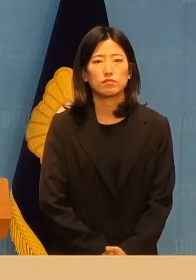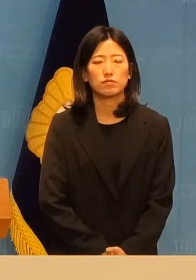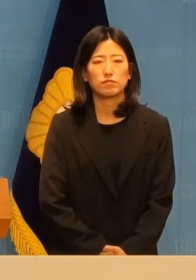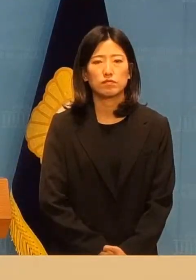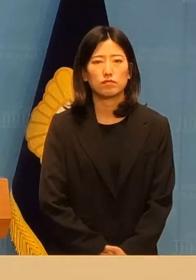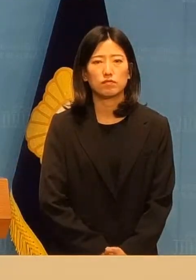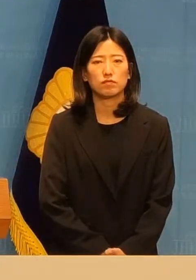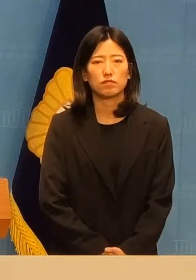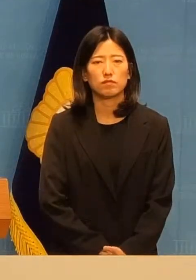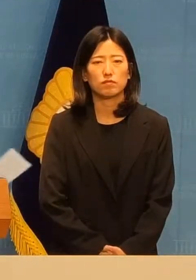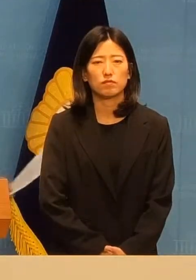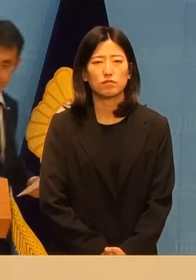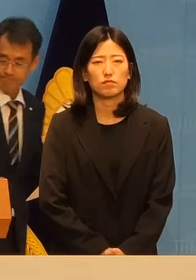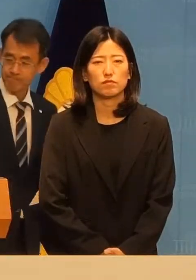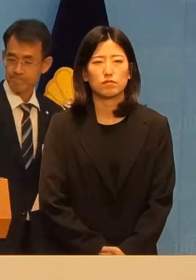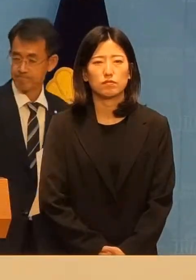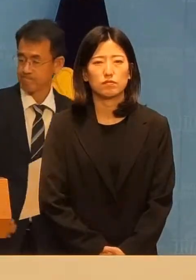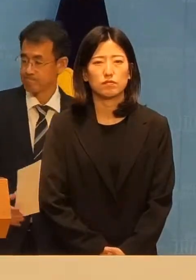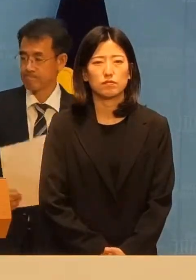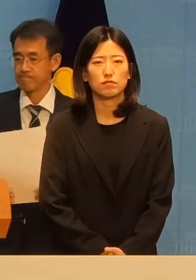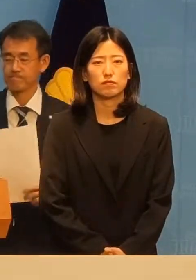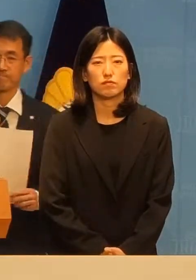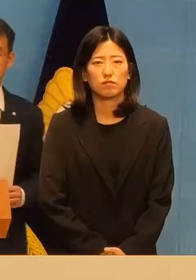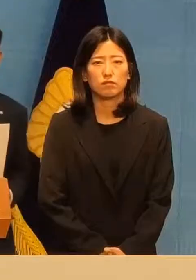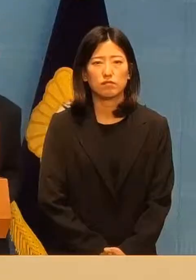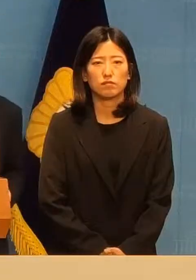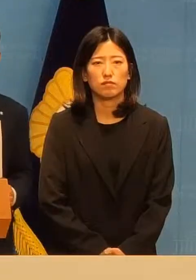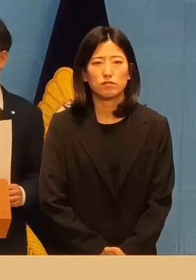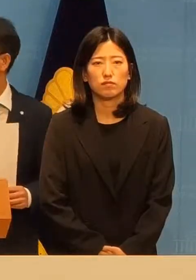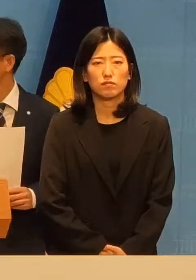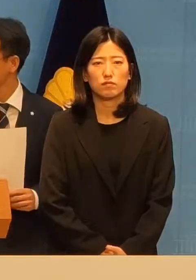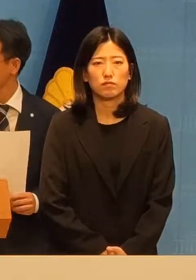좀 서봐요. 두 번.